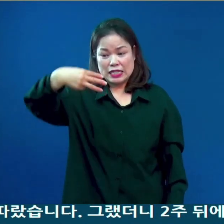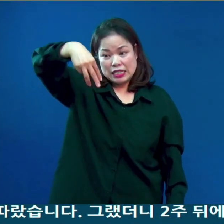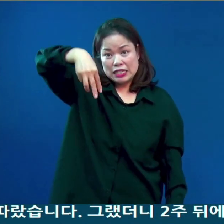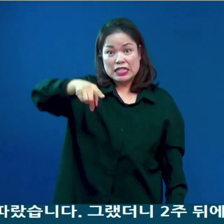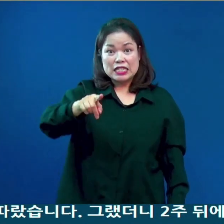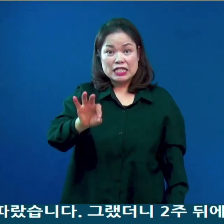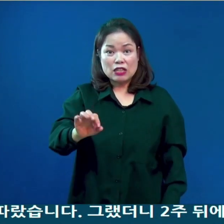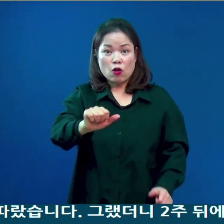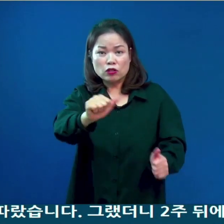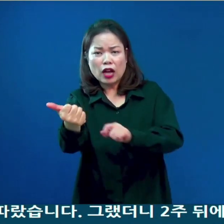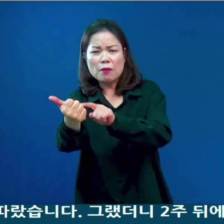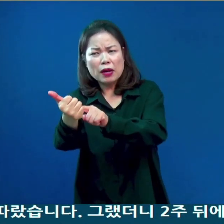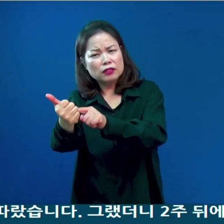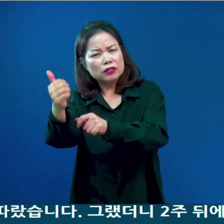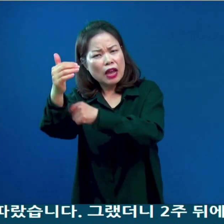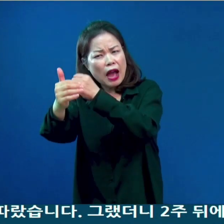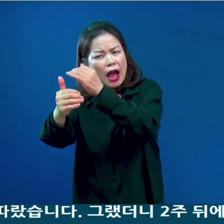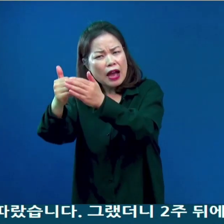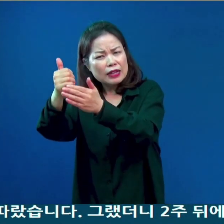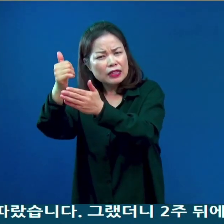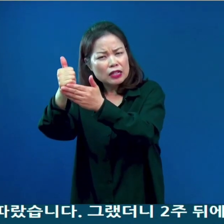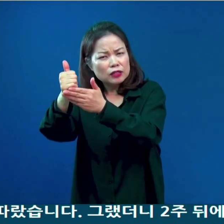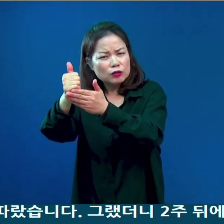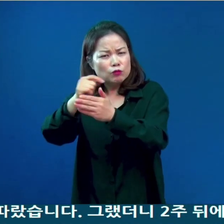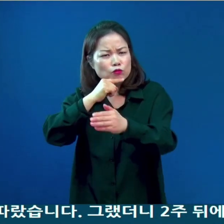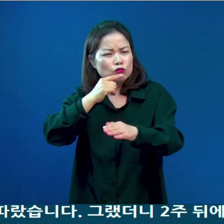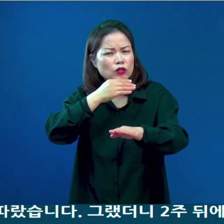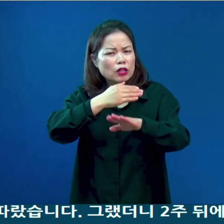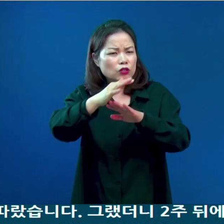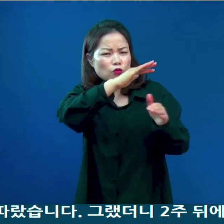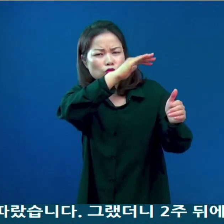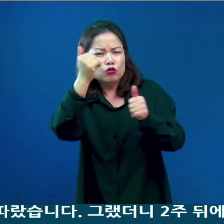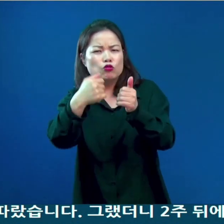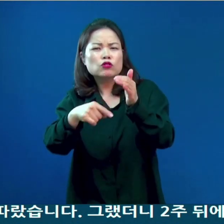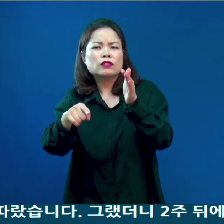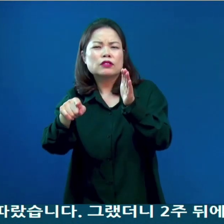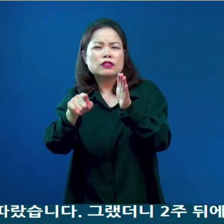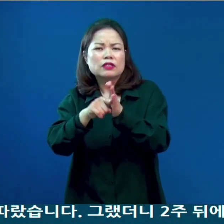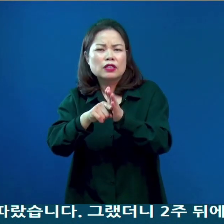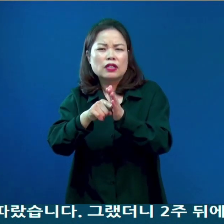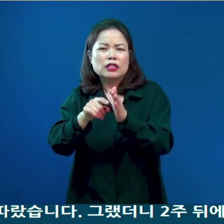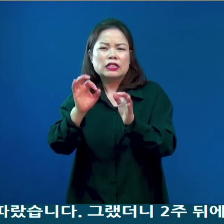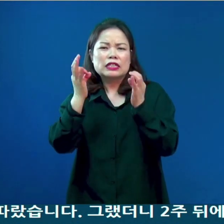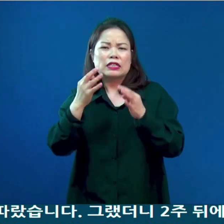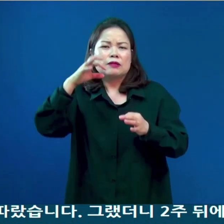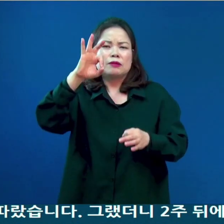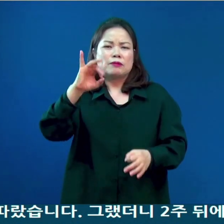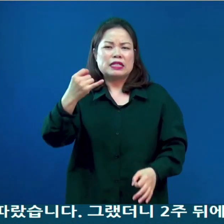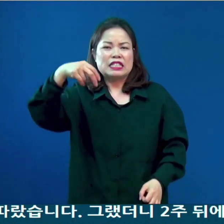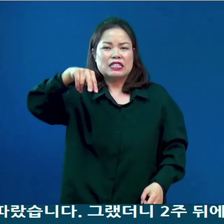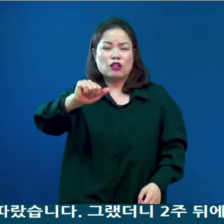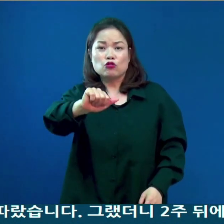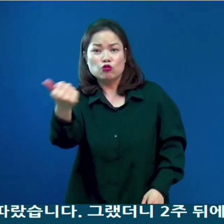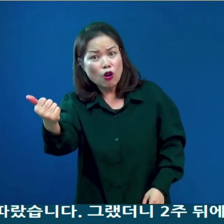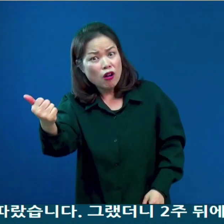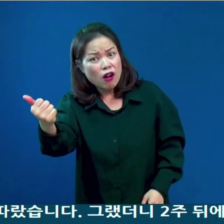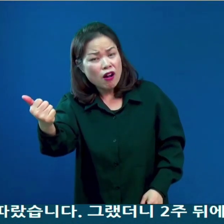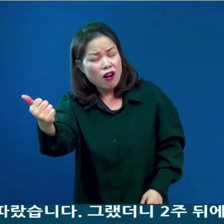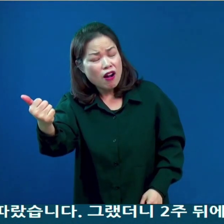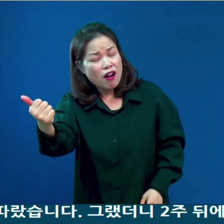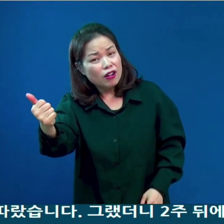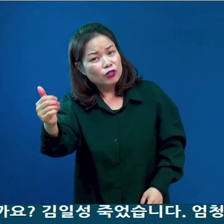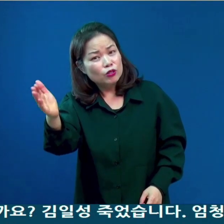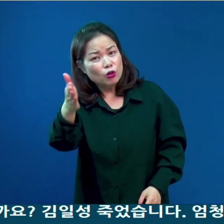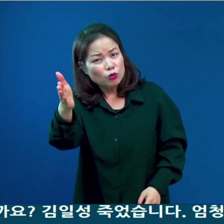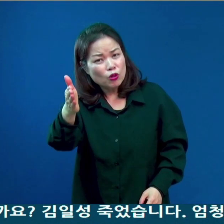얘기하고 있습니다. 하나님이 저를 북한 선교로 부르시기 위해서 그를 데려가셨다. 그렇게